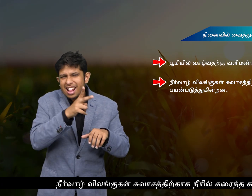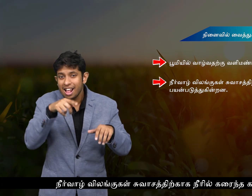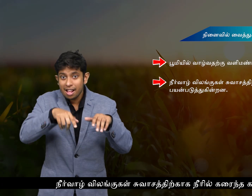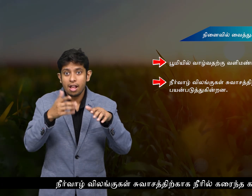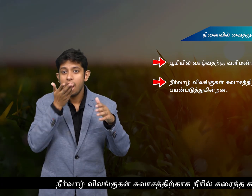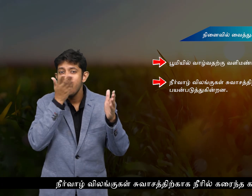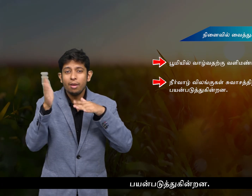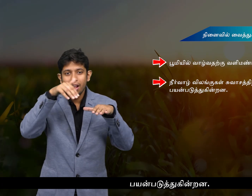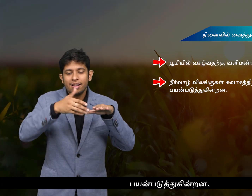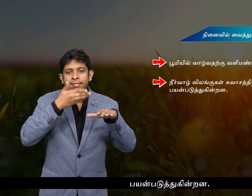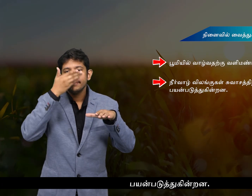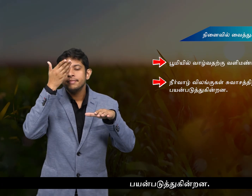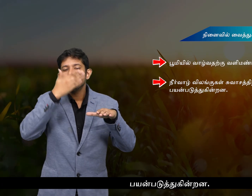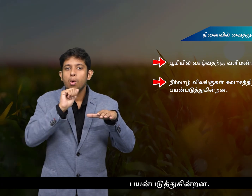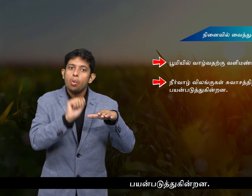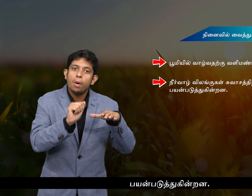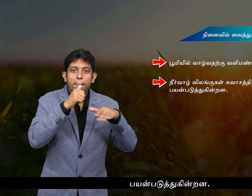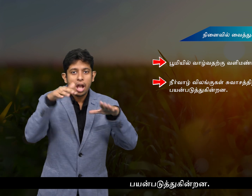கரைந்த காற்றை பயன்படுத்துகின்றன.